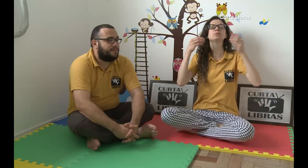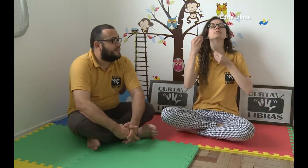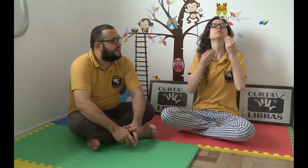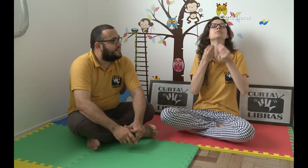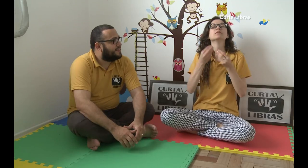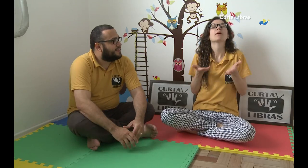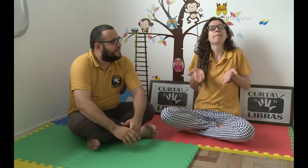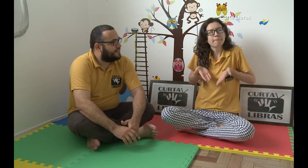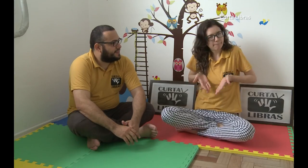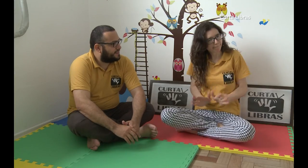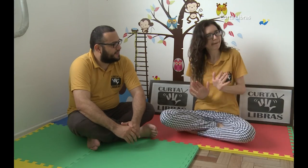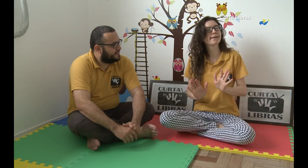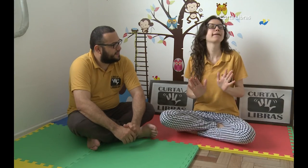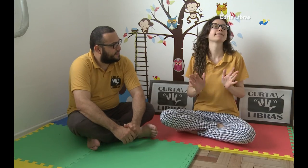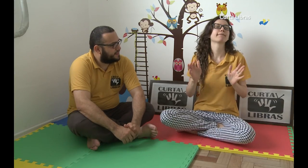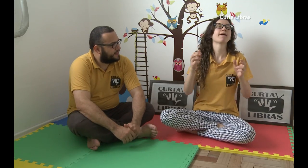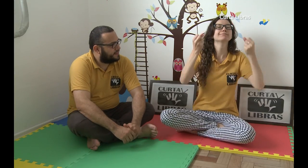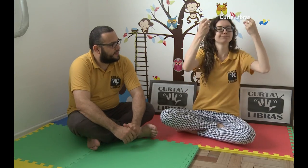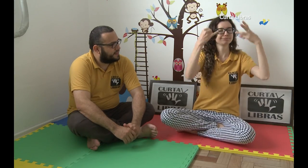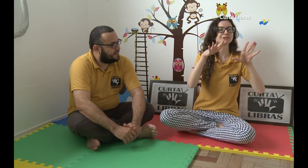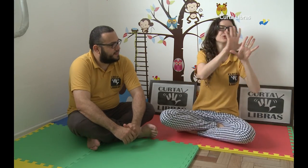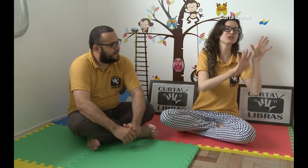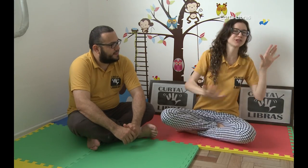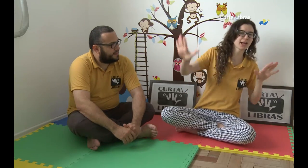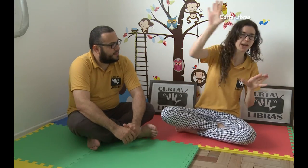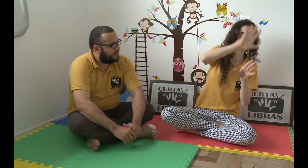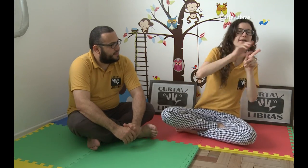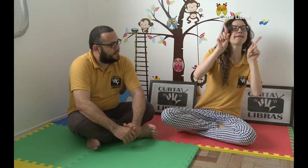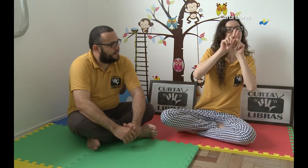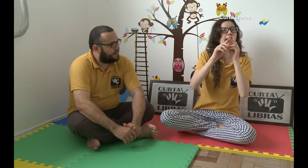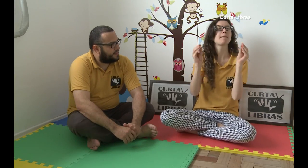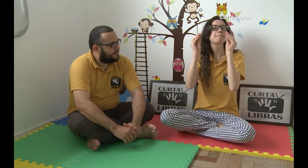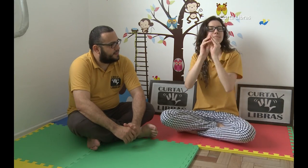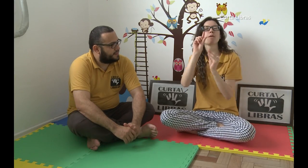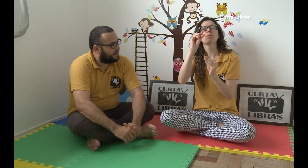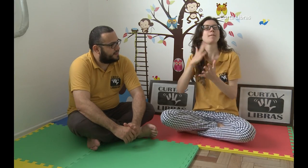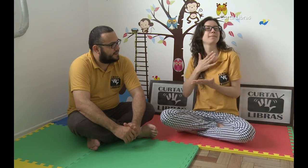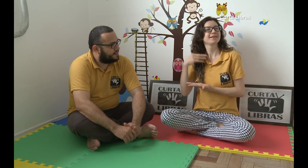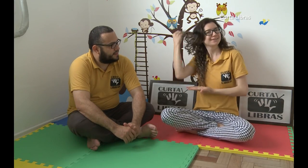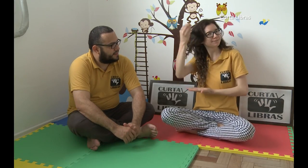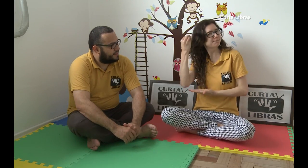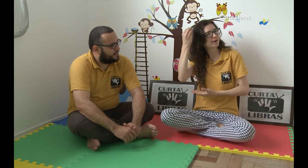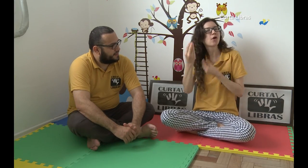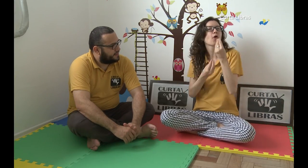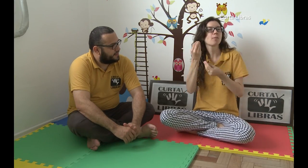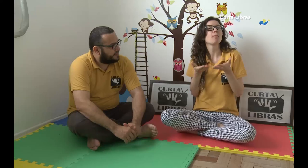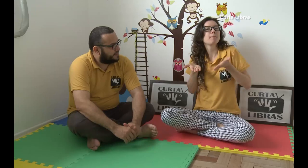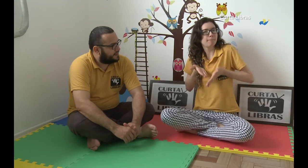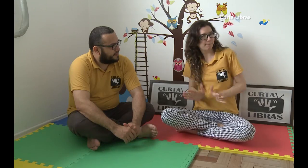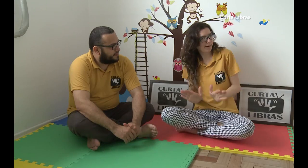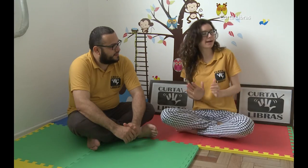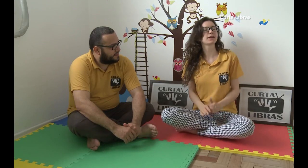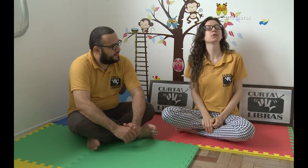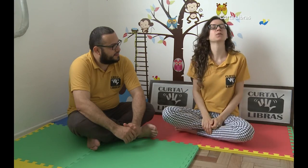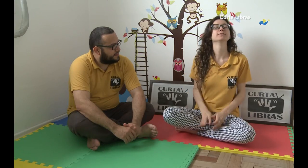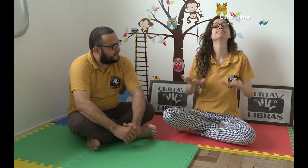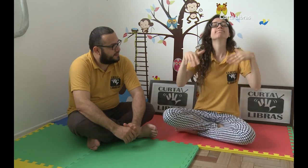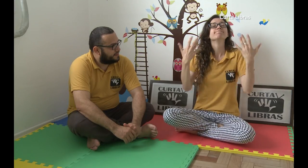O tema de hoje é sobre o parto Bom, primeiro eu vou explicar de maneira geral E depois eu vou explicar um pouquinho sobre a minha